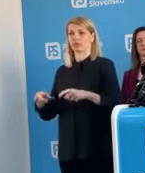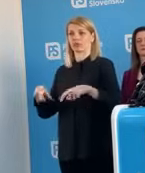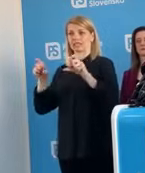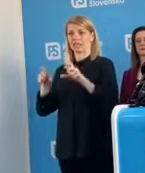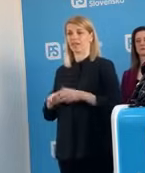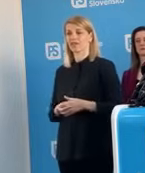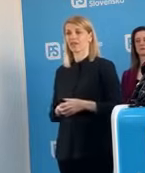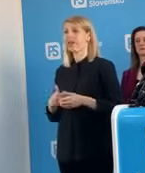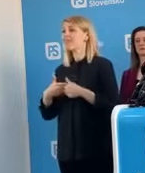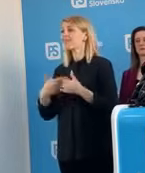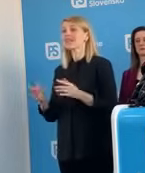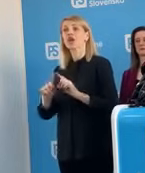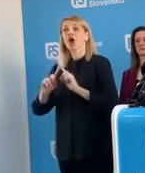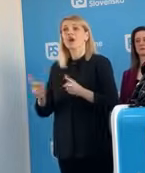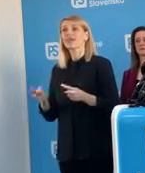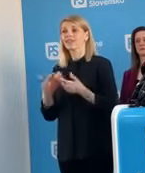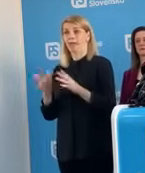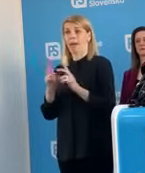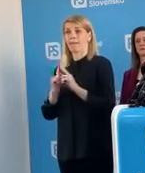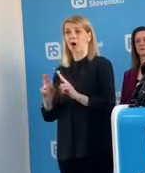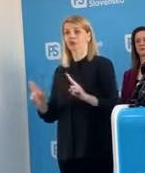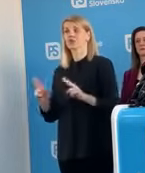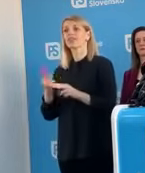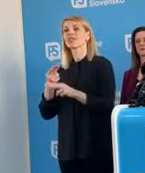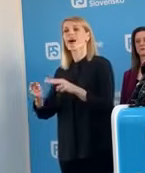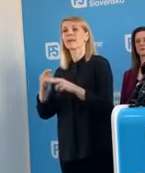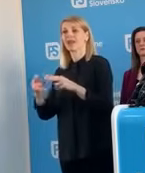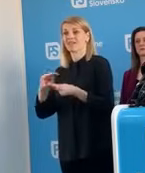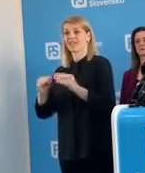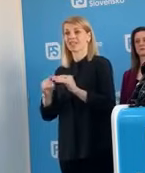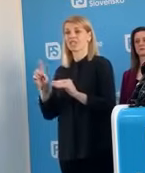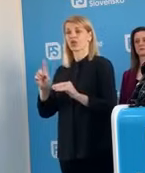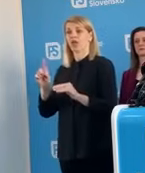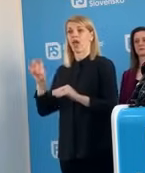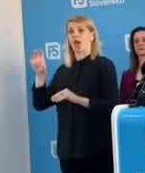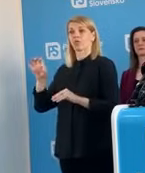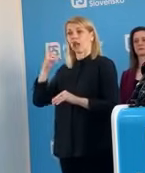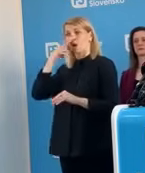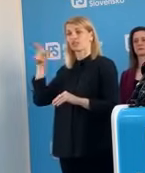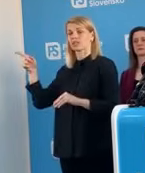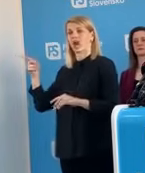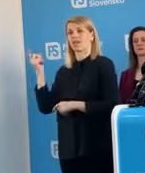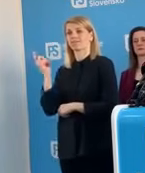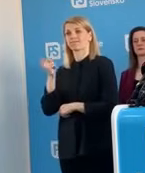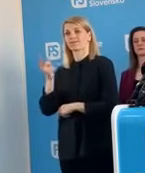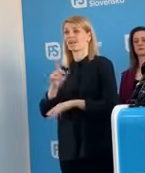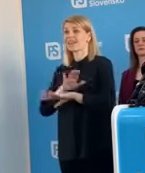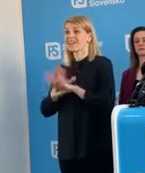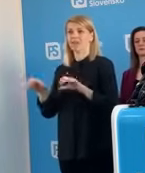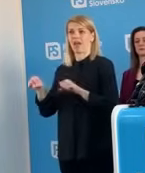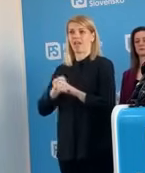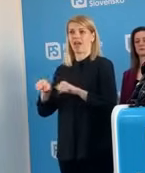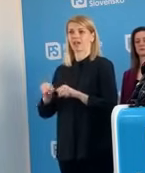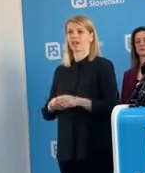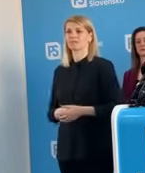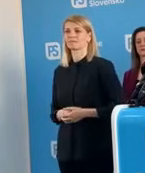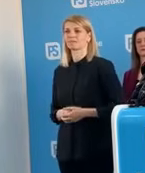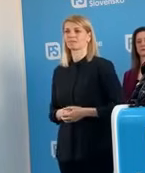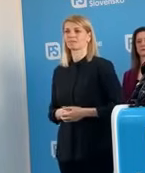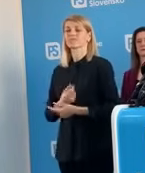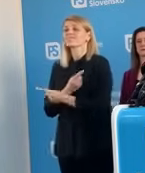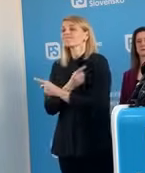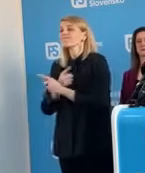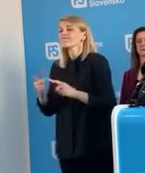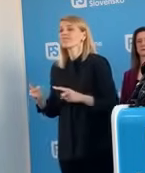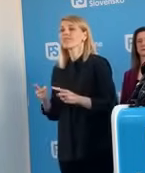zastaviť. Nikto iný nemá možnosť napraviť tie veci, ktoré nám Európska komisia vyčíta, len vláda. Čiže